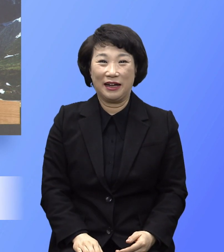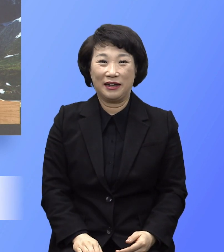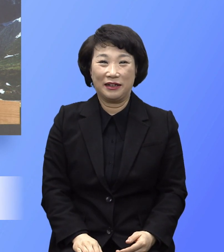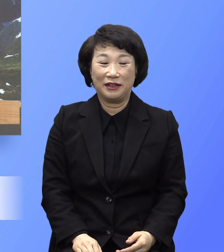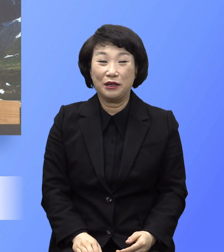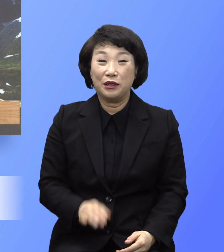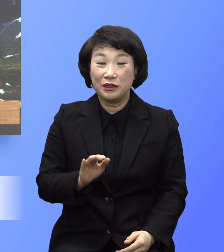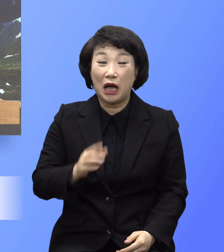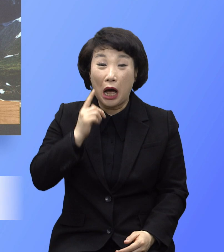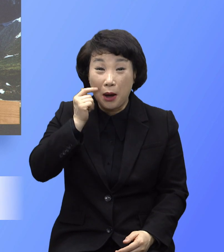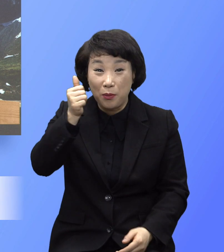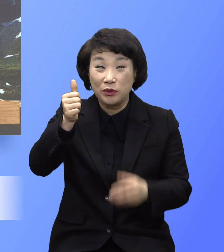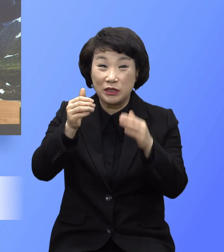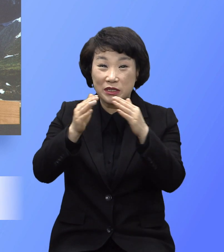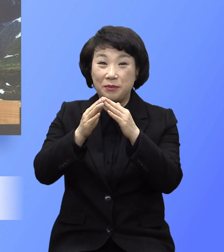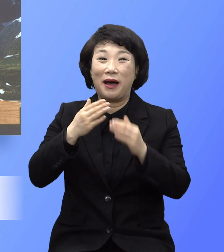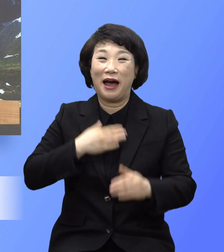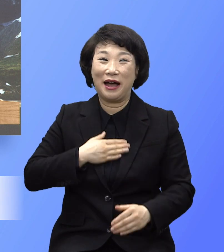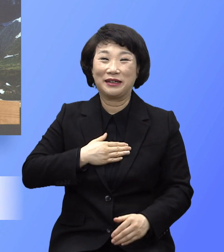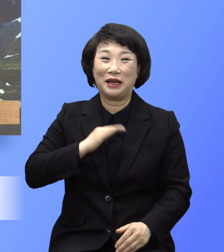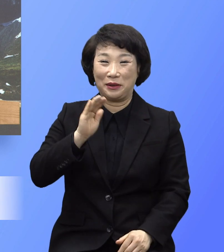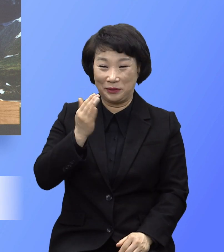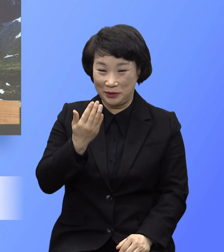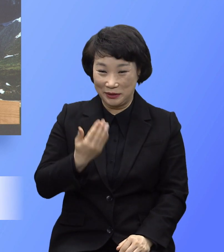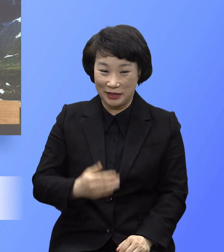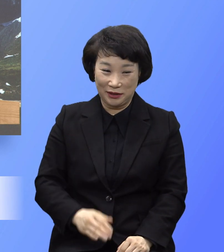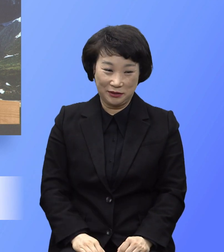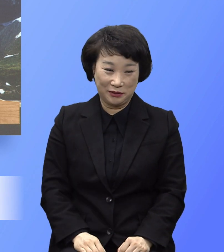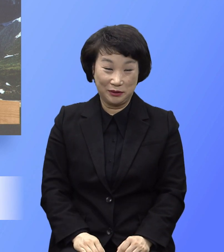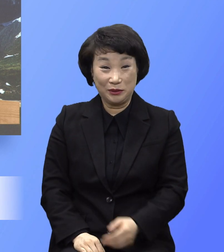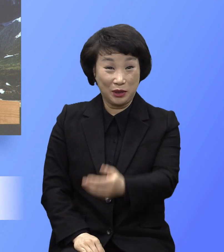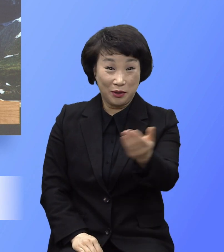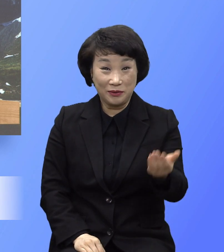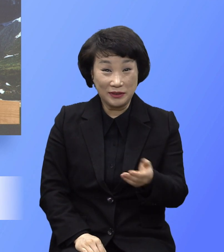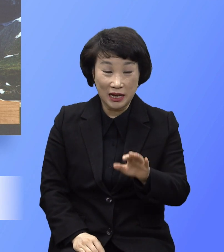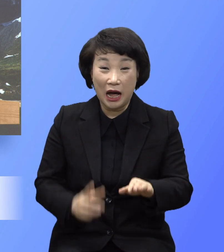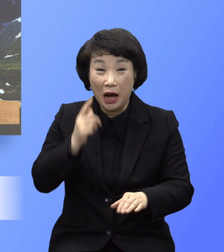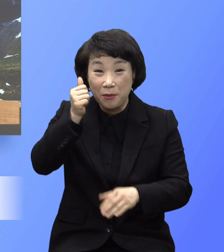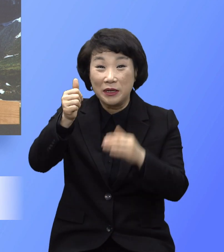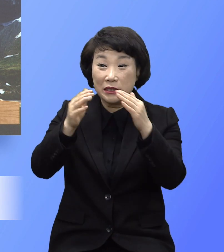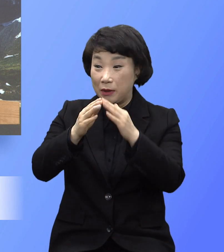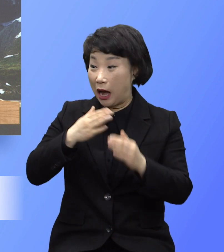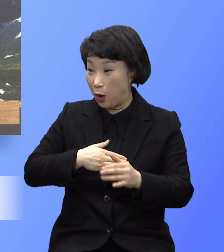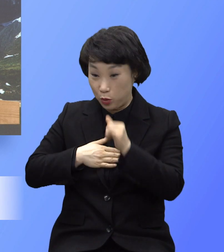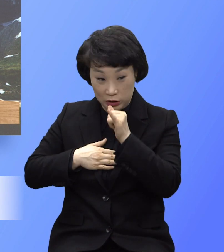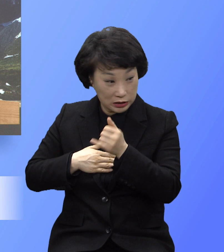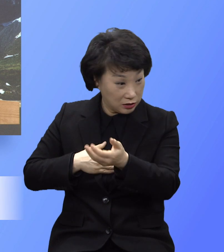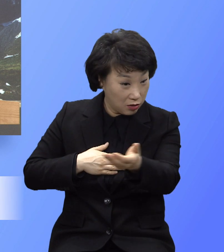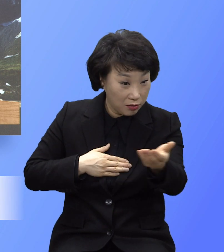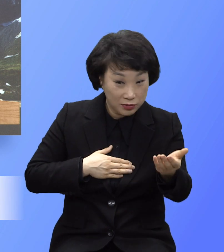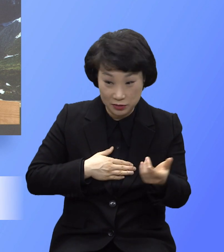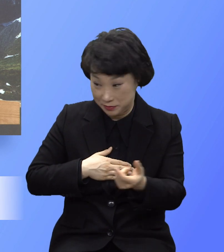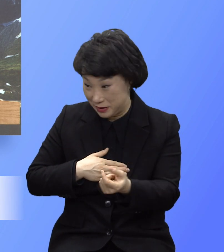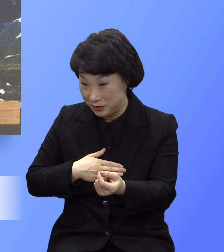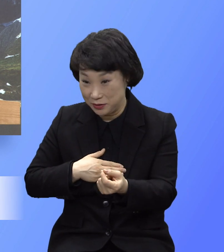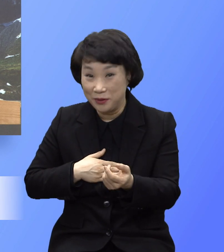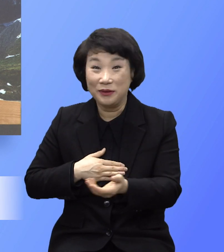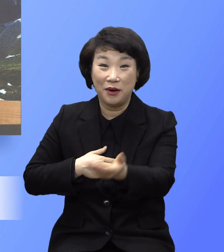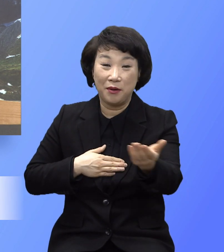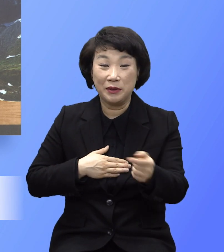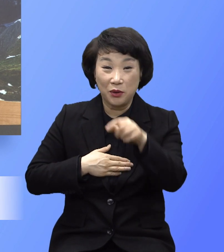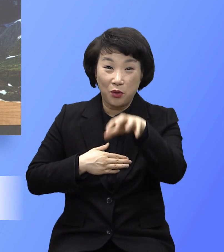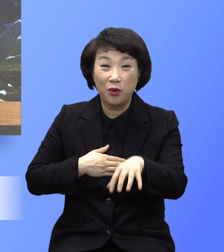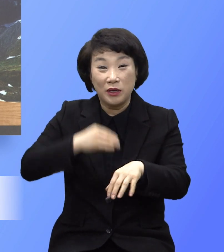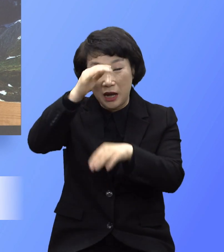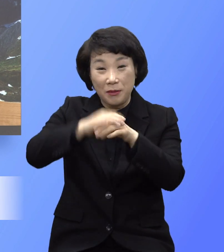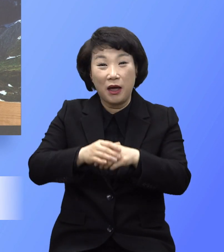알리라. 아버지 집을 안다 이 말이요. 여러분 아버지 집 알지요? 네. 여러분 이곳에